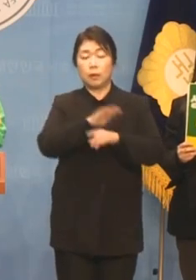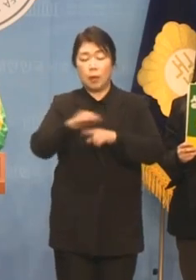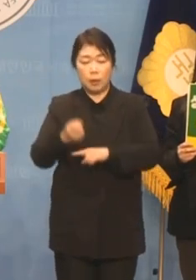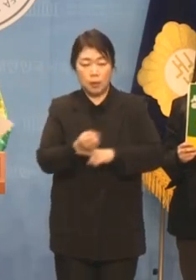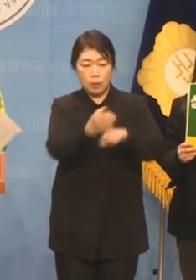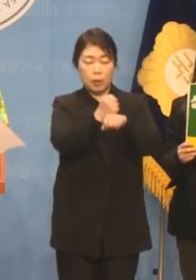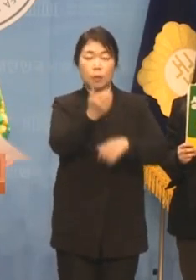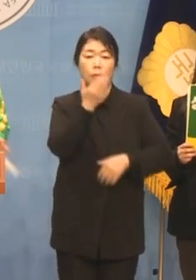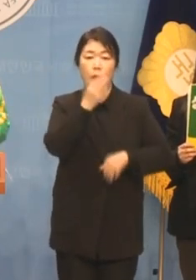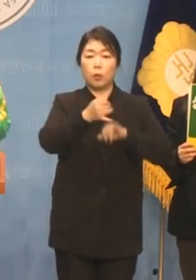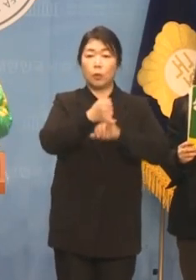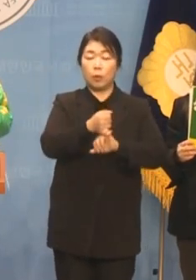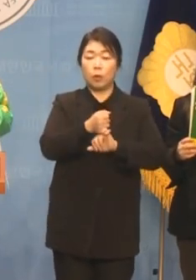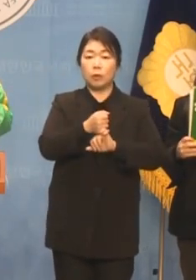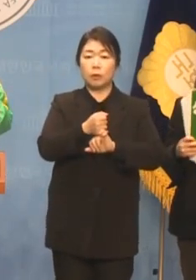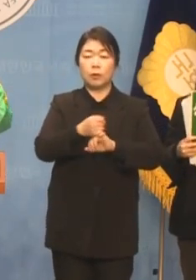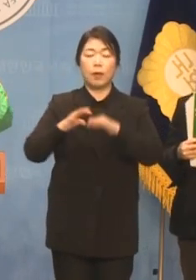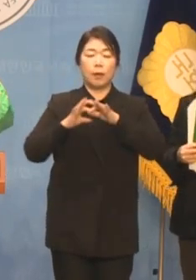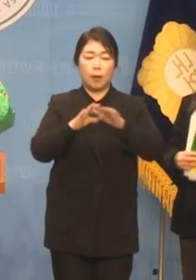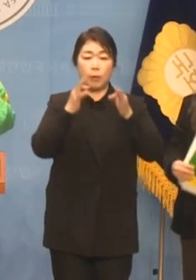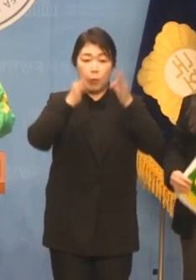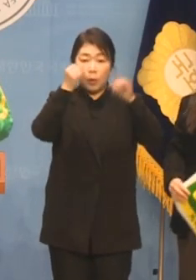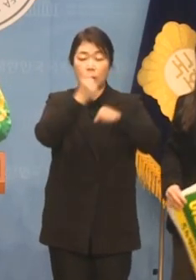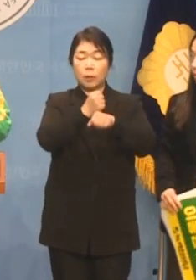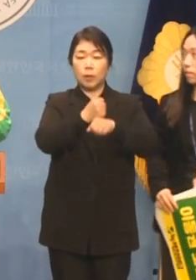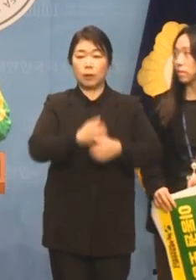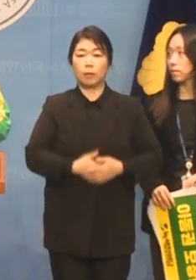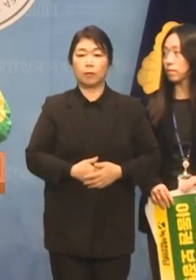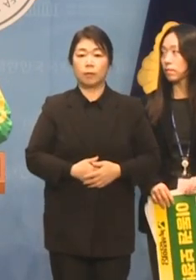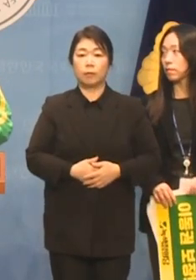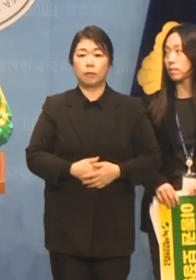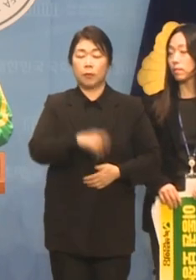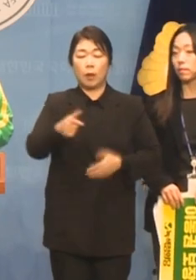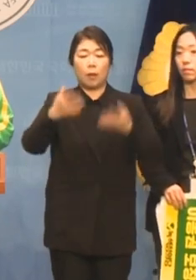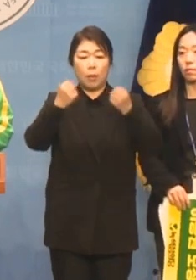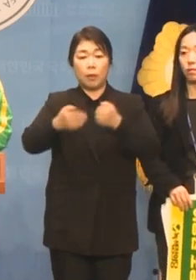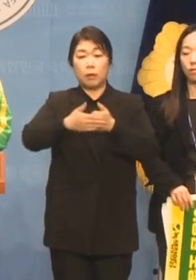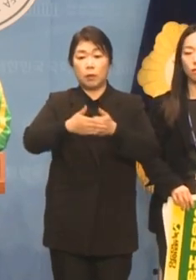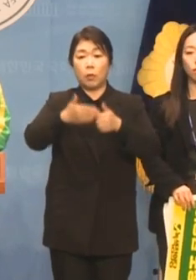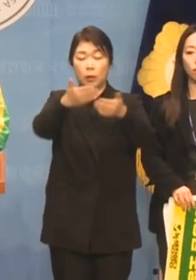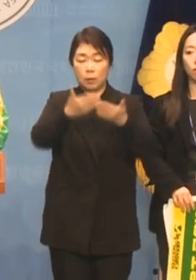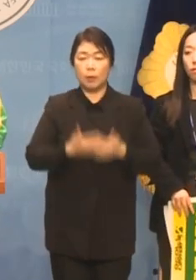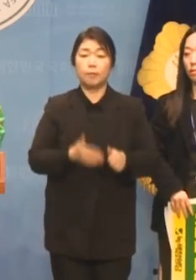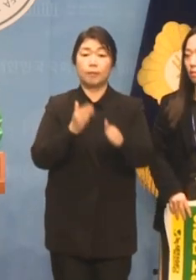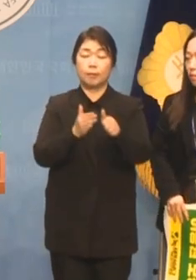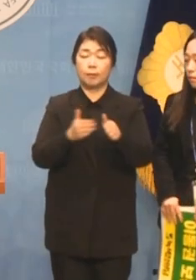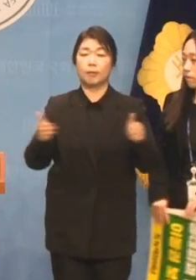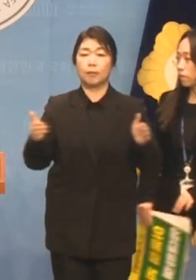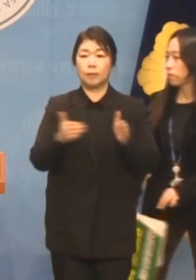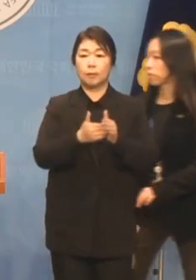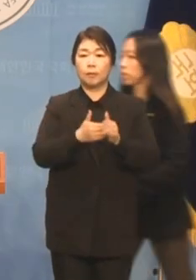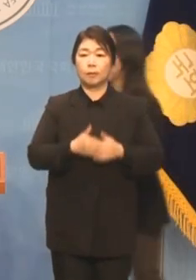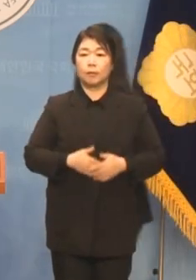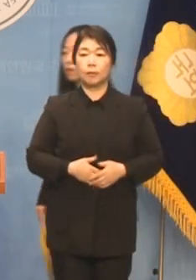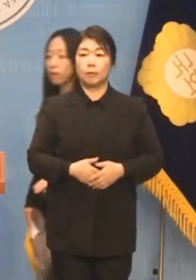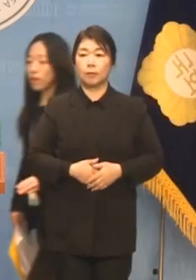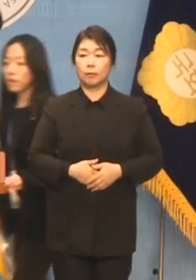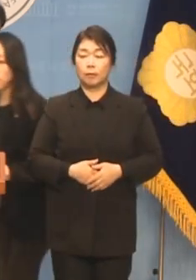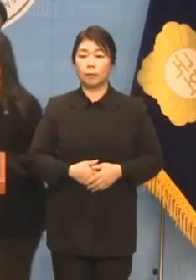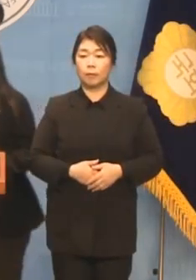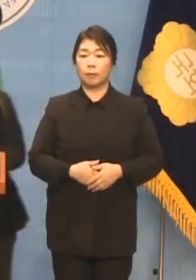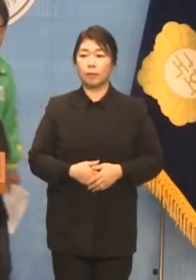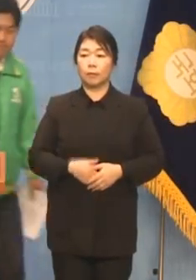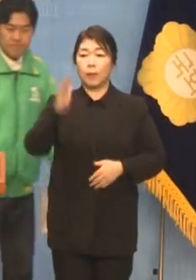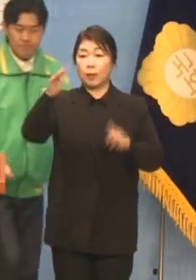들릴 수 있도록 계속 노력하겠습니다 녹색 정의당의 많은 지지와 응원 부탁드리겠습니다 감사합니다